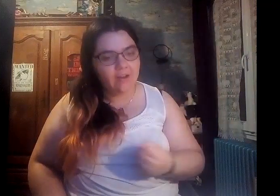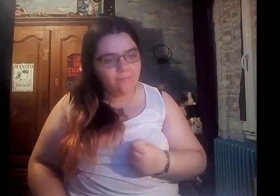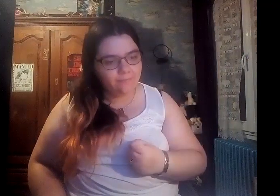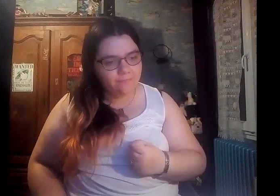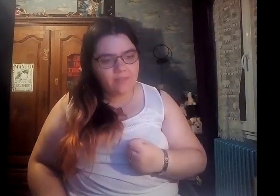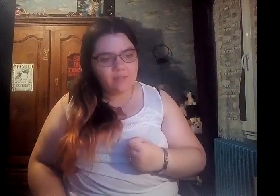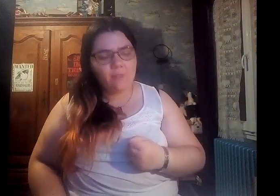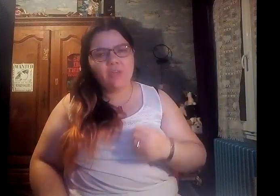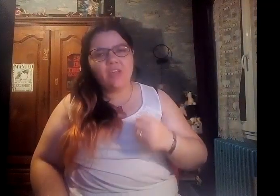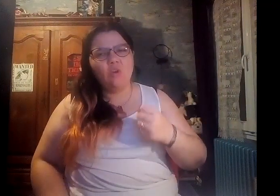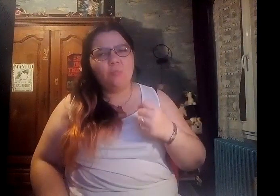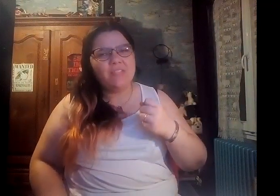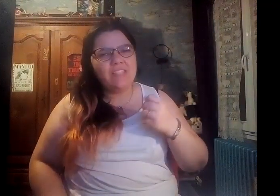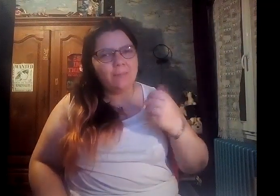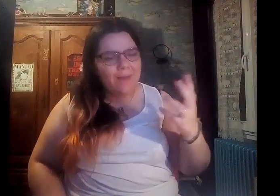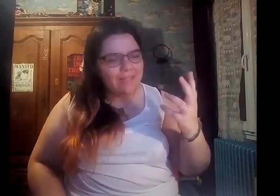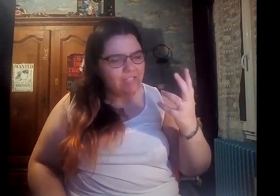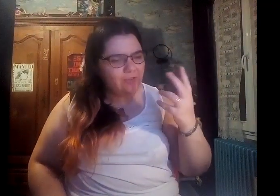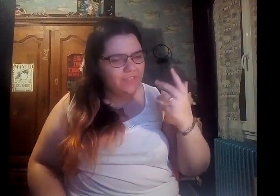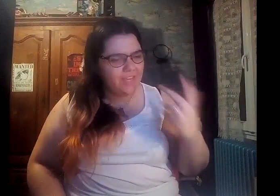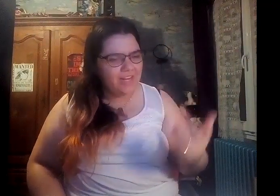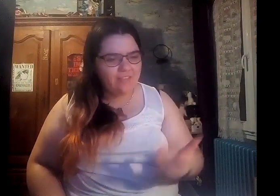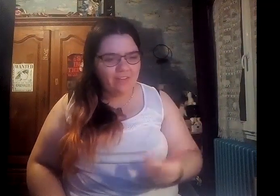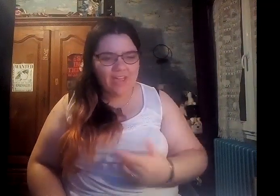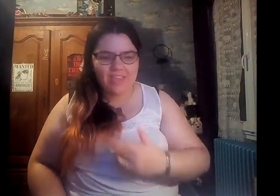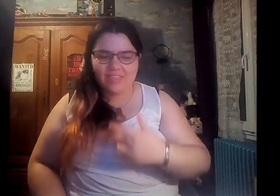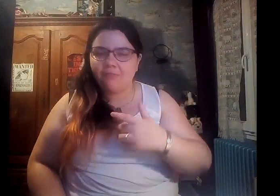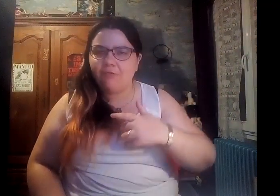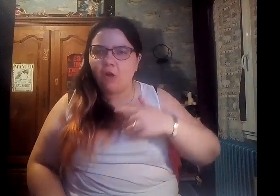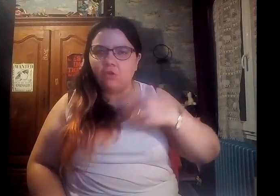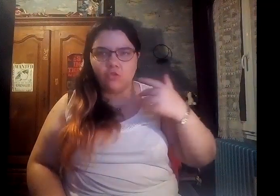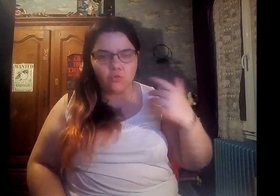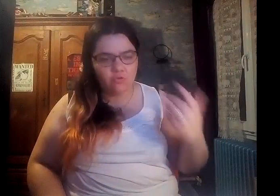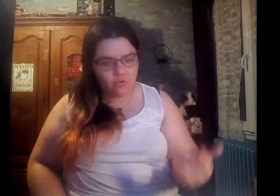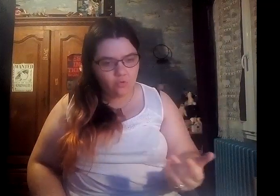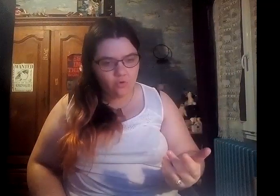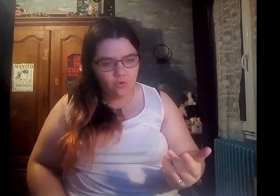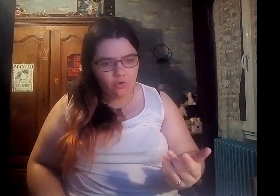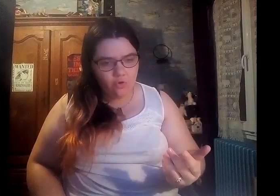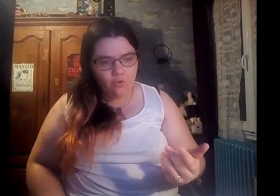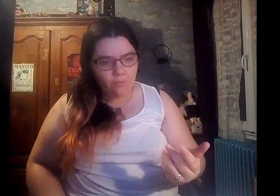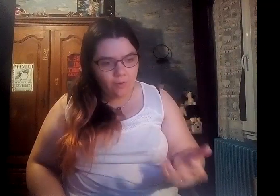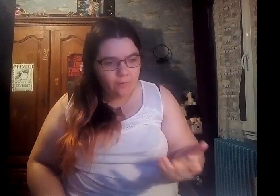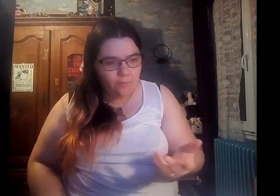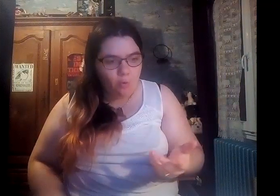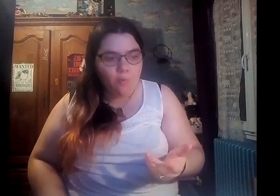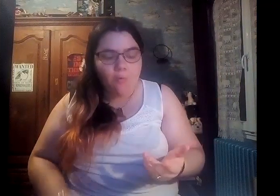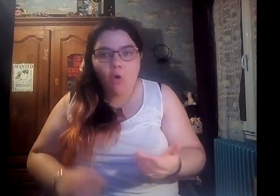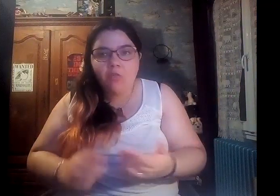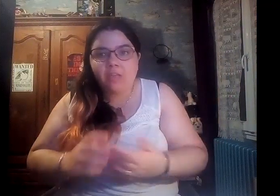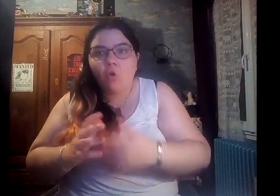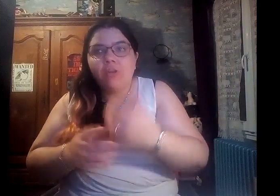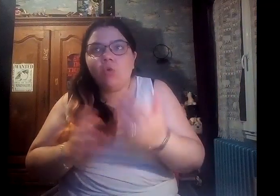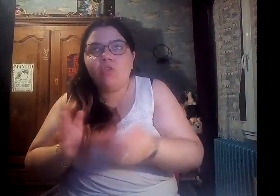et puis le pizzaplex des livres est différent de celui du jeu bon pour le moment on attend les autres